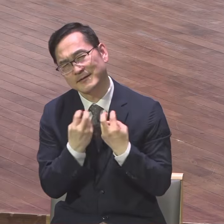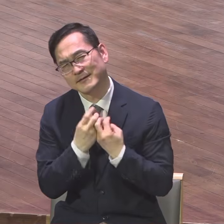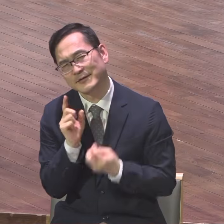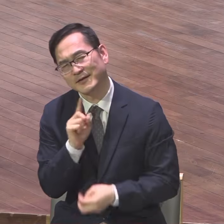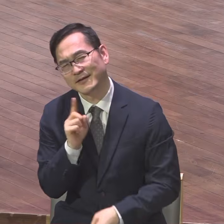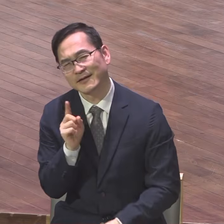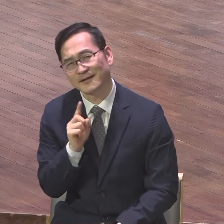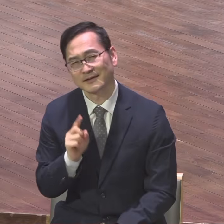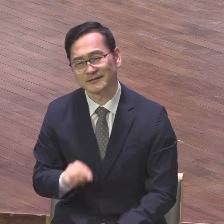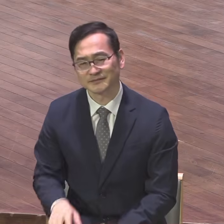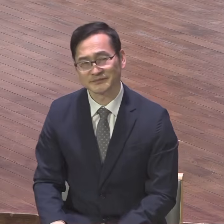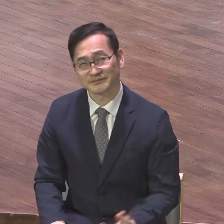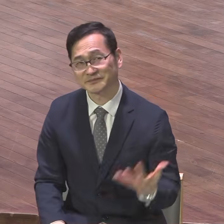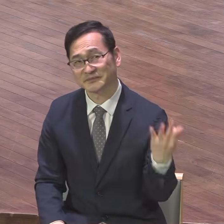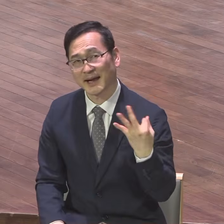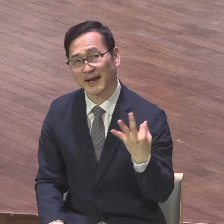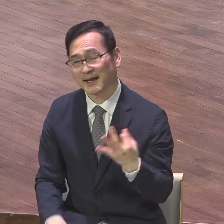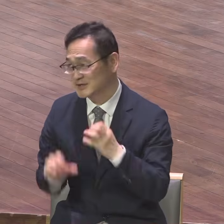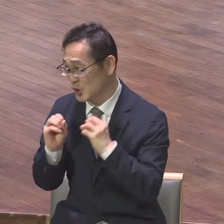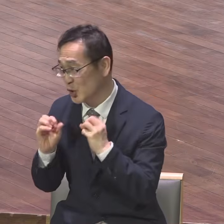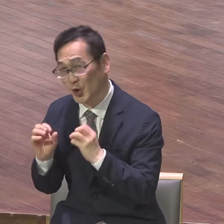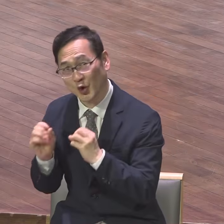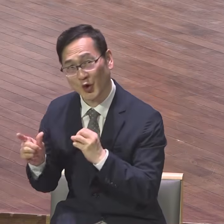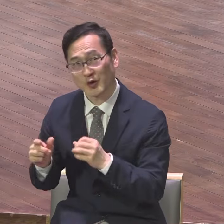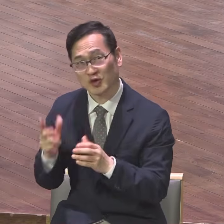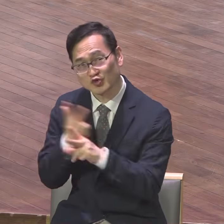하나님께서 좀 기뻐하실까.